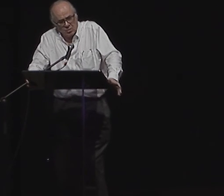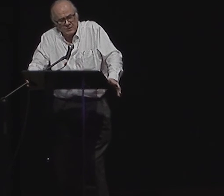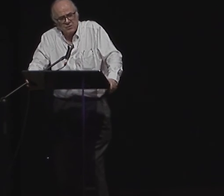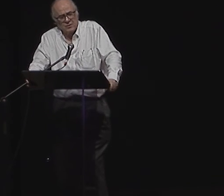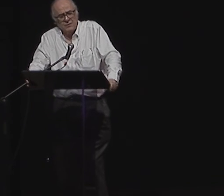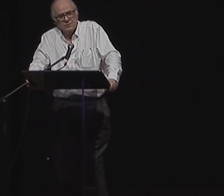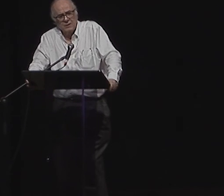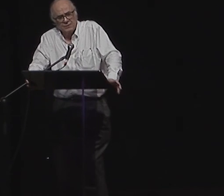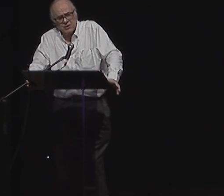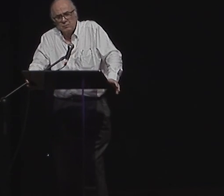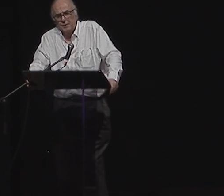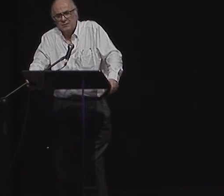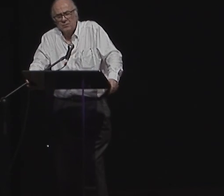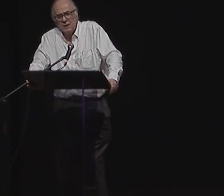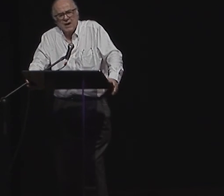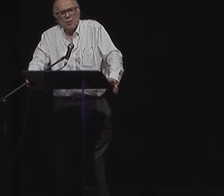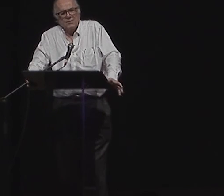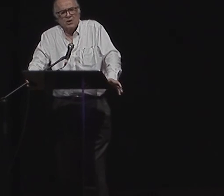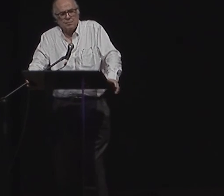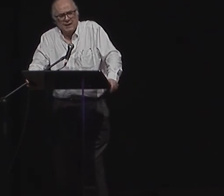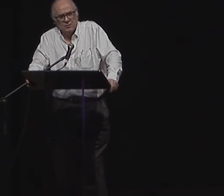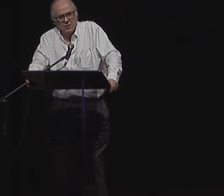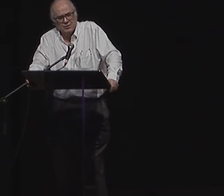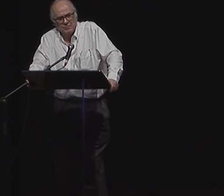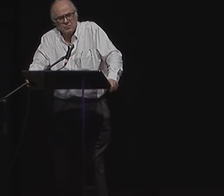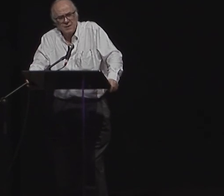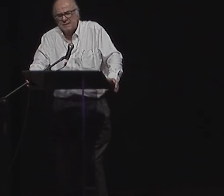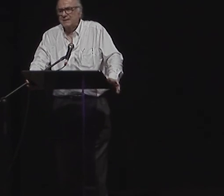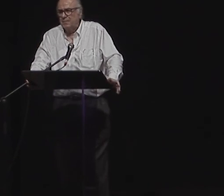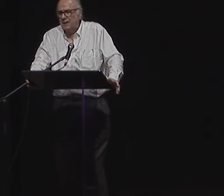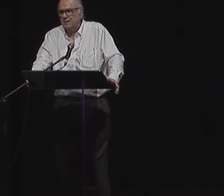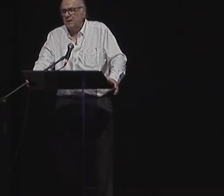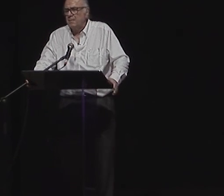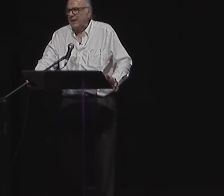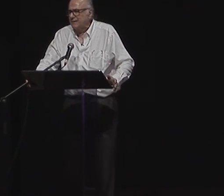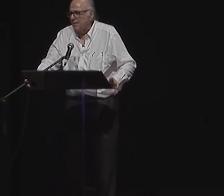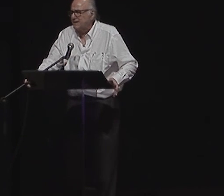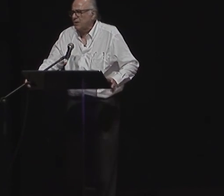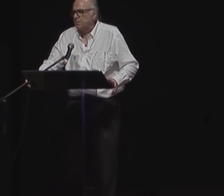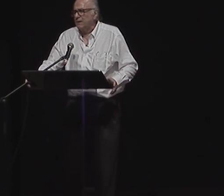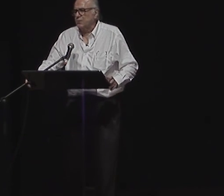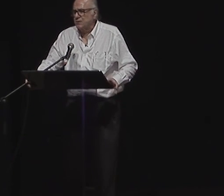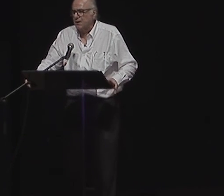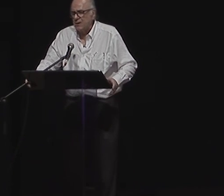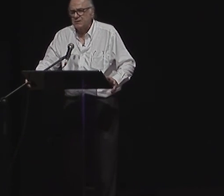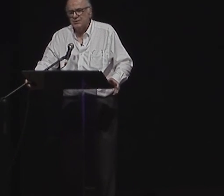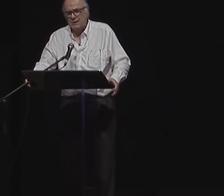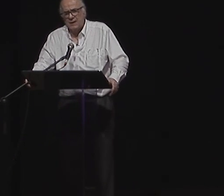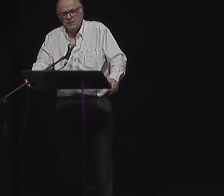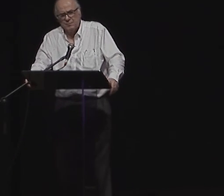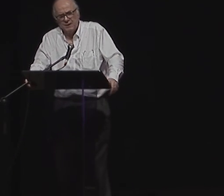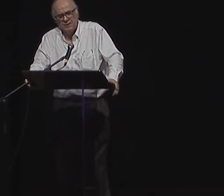as contradições deste momento. É o grande respeito que nós temos, precisamente para que também se respeitem os cidadãos e